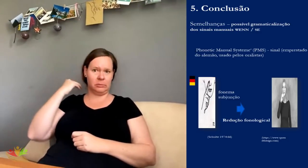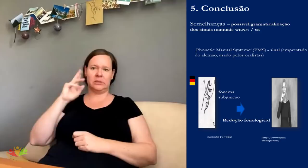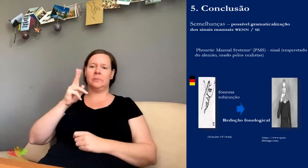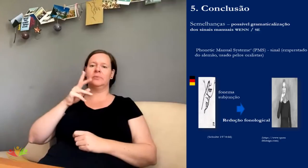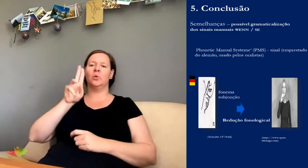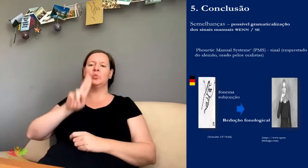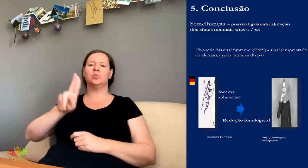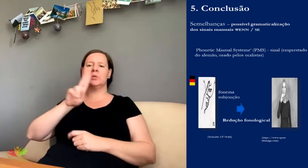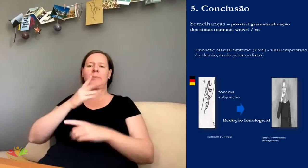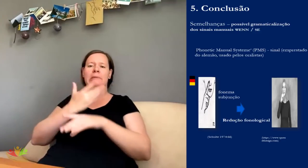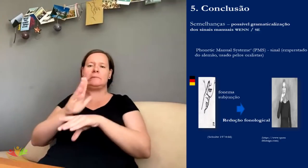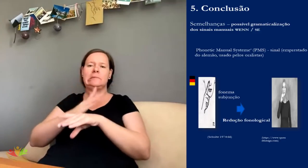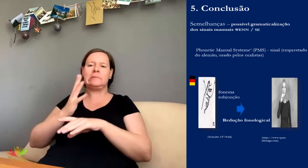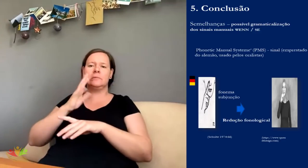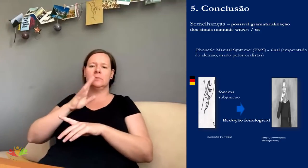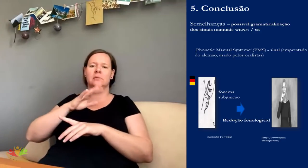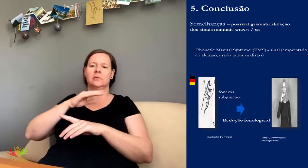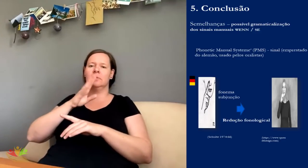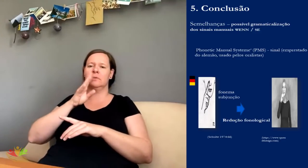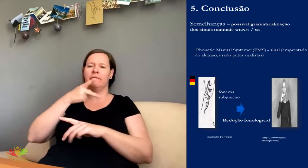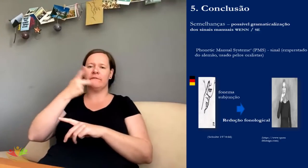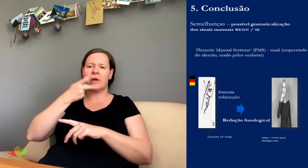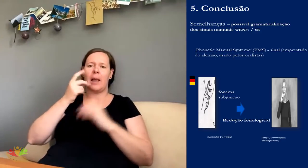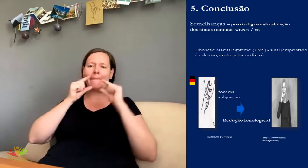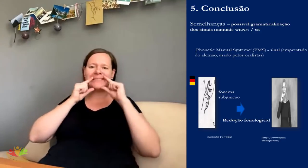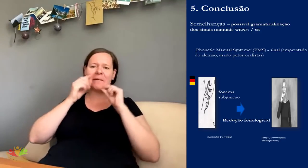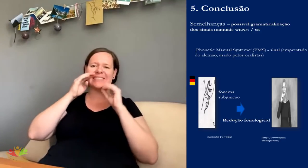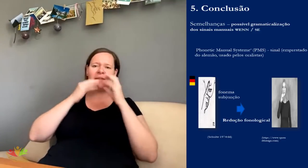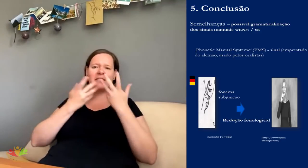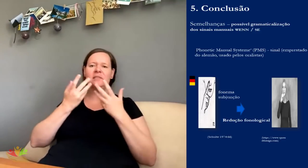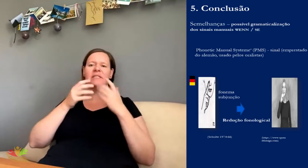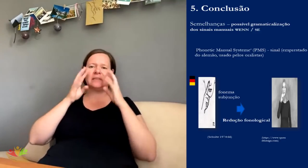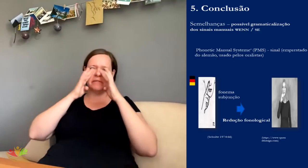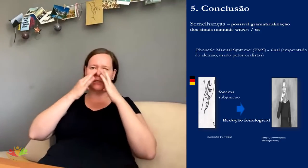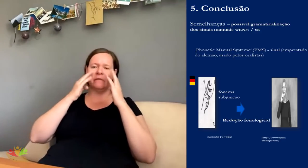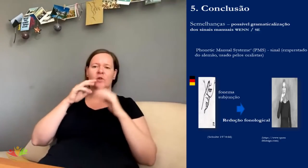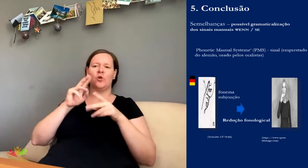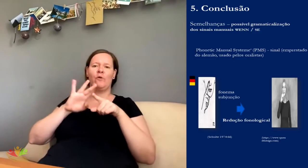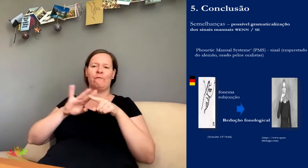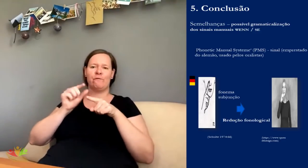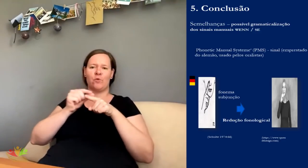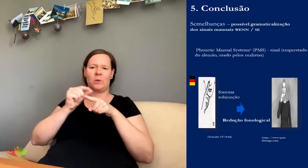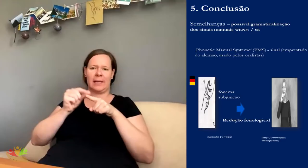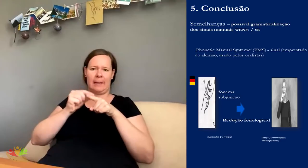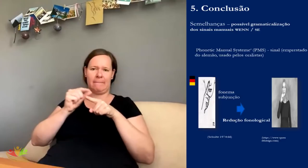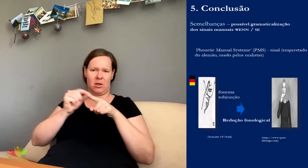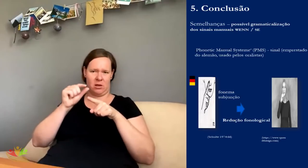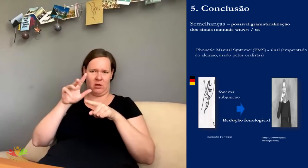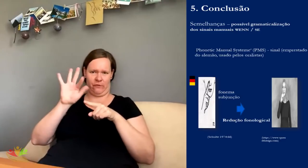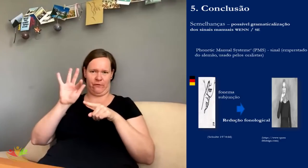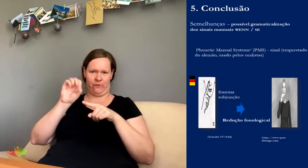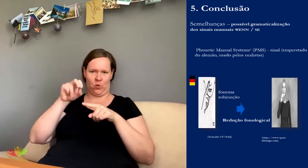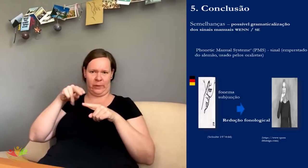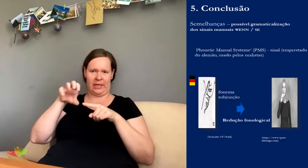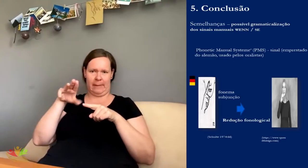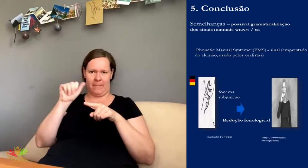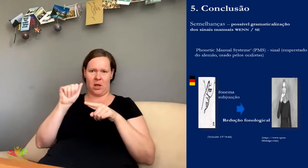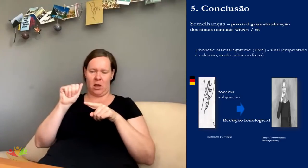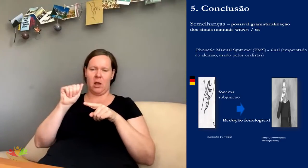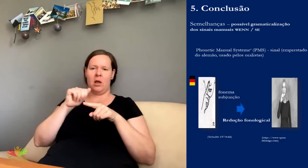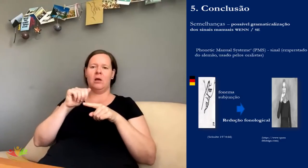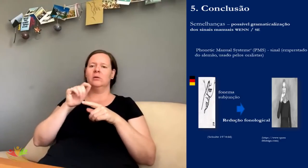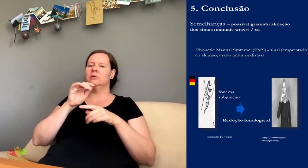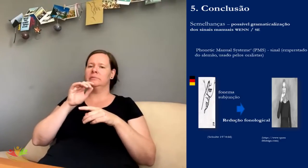da Alemanha, onde os professores antigamente utilizavam a leitura